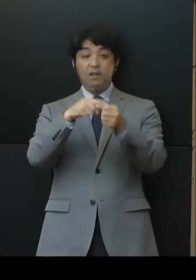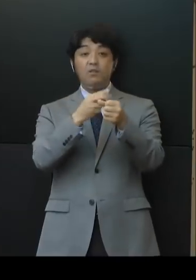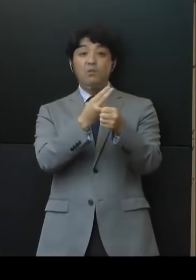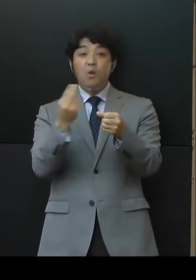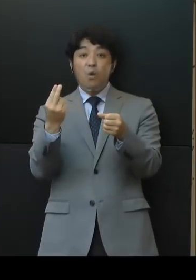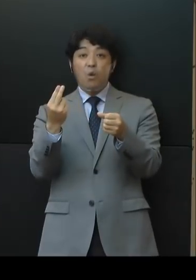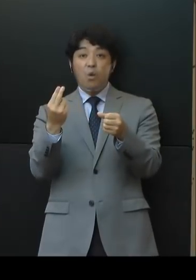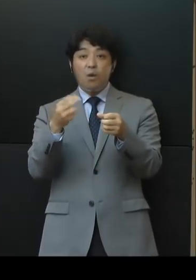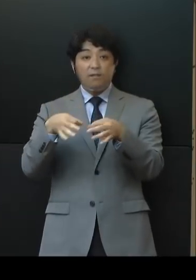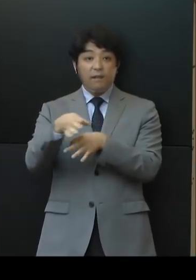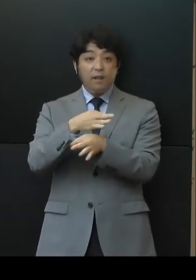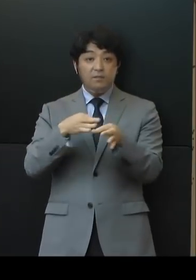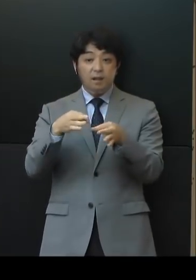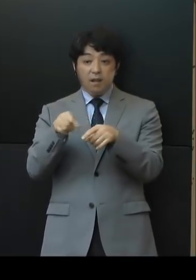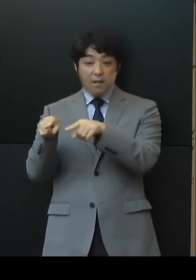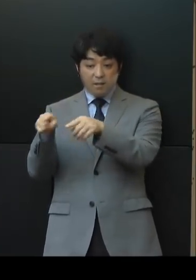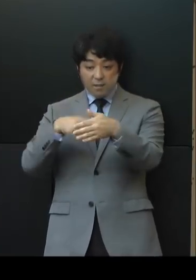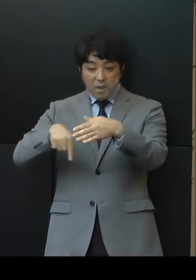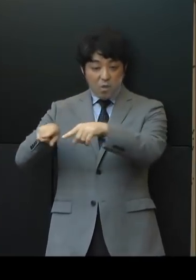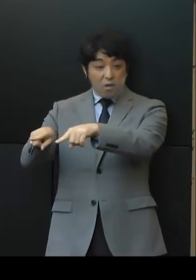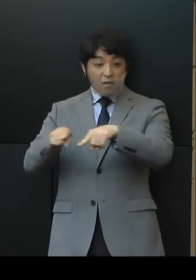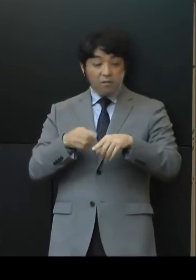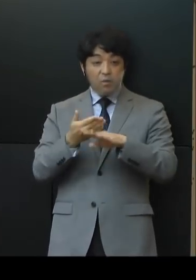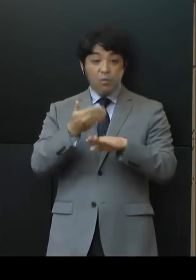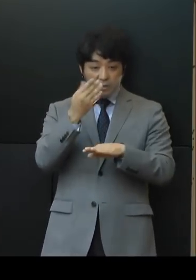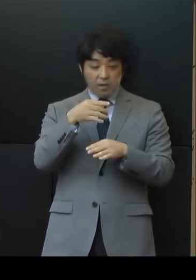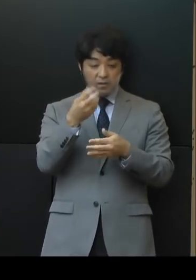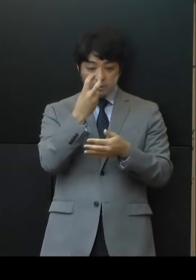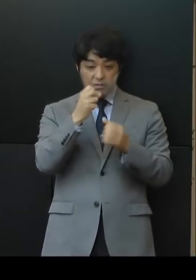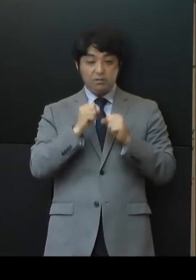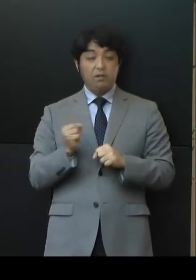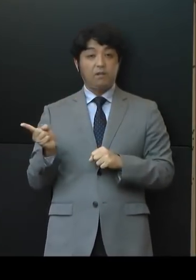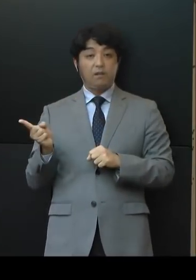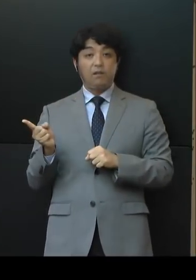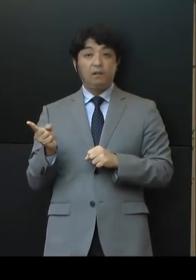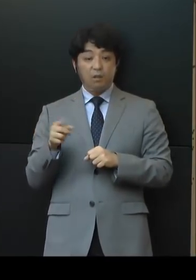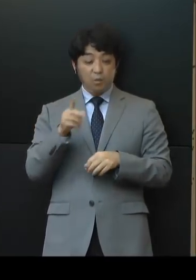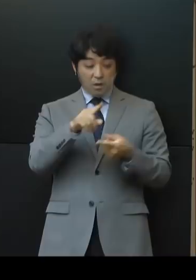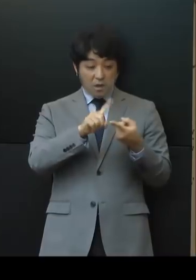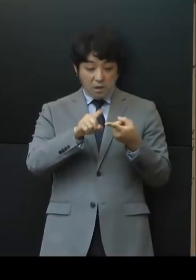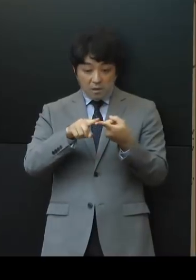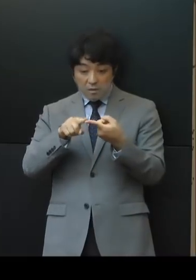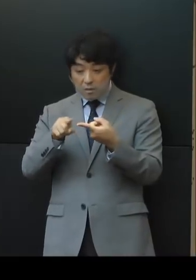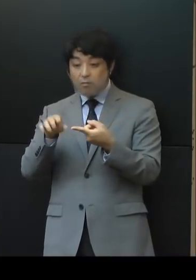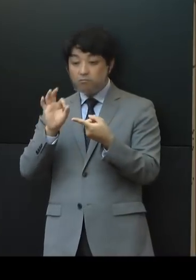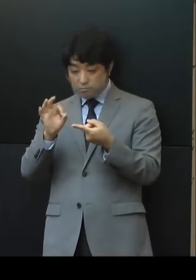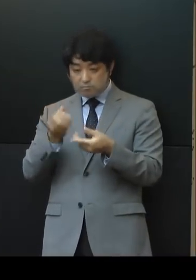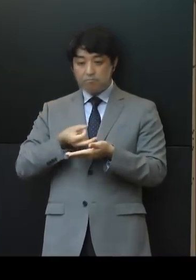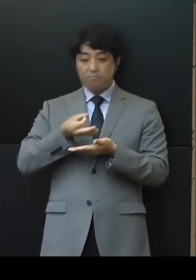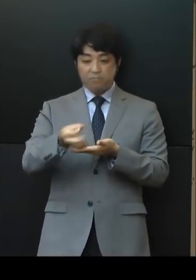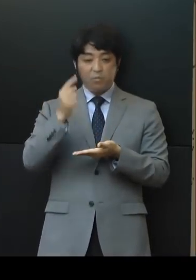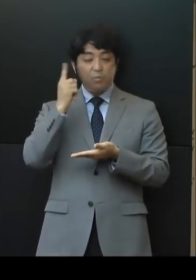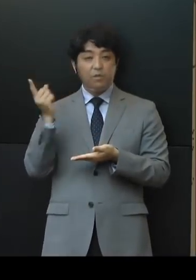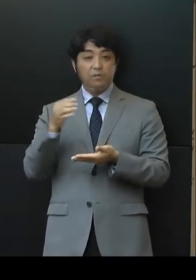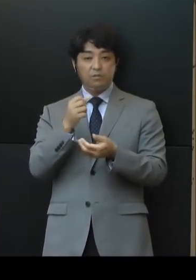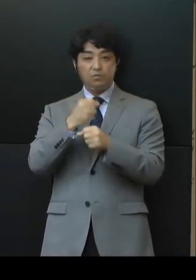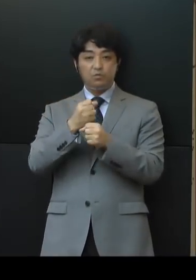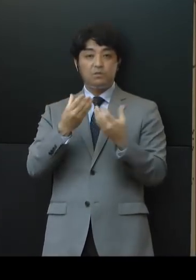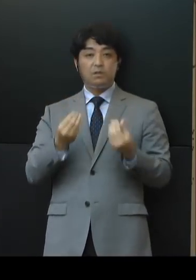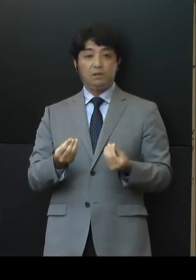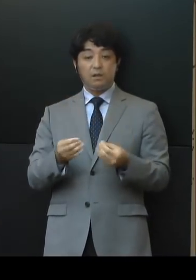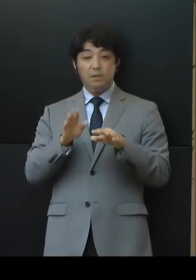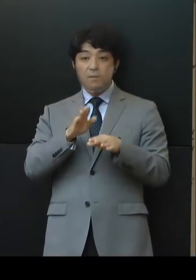万3000余のですね、事業者数がありますので、まあ、それぞれの予算規模が必要だというふうに考えておりまして、今現